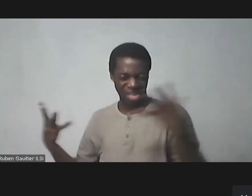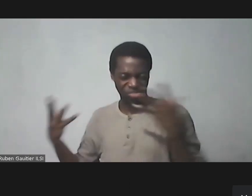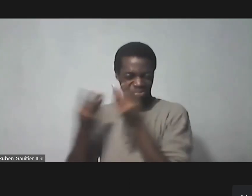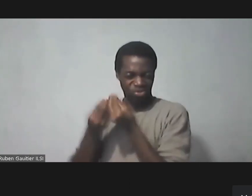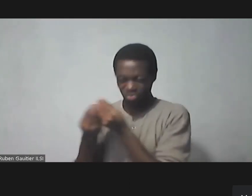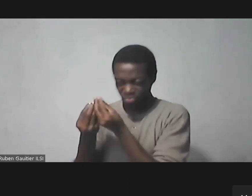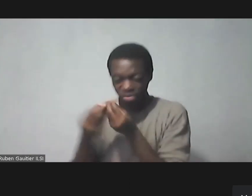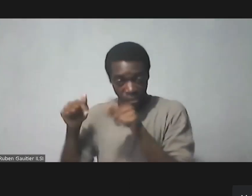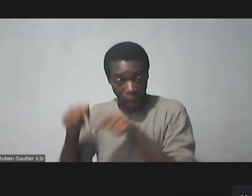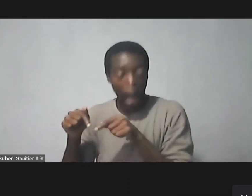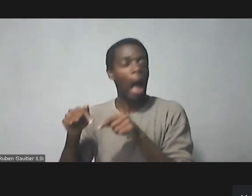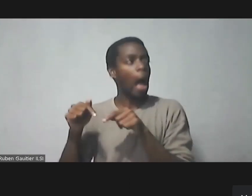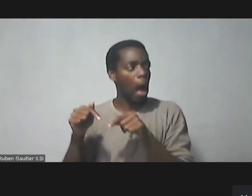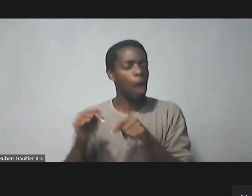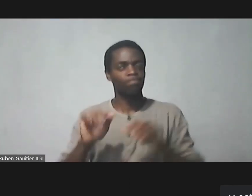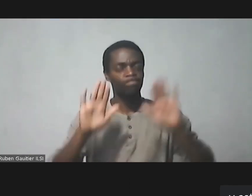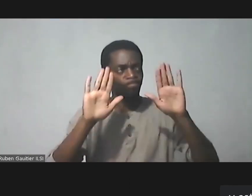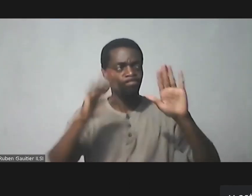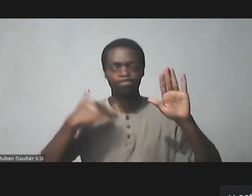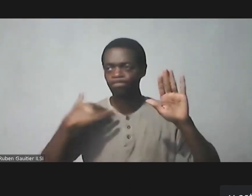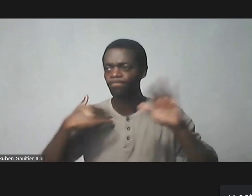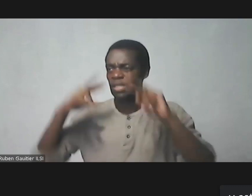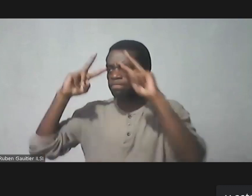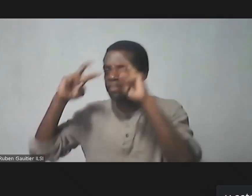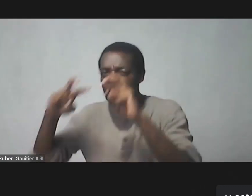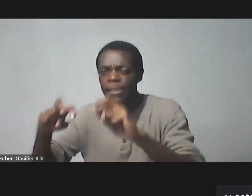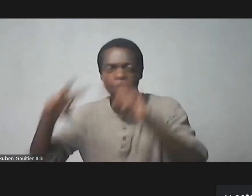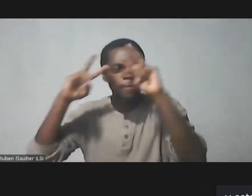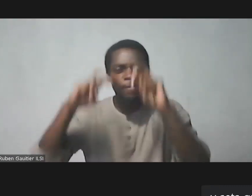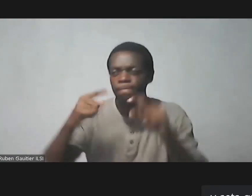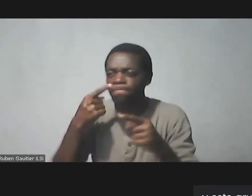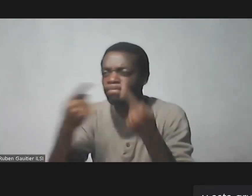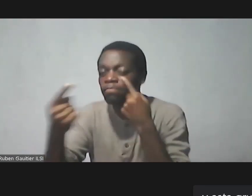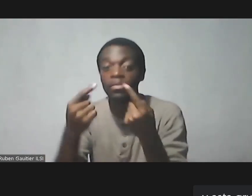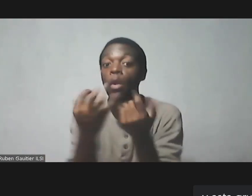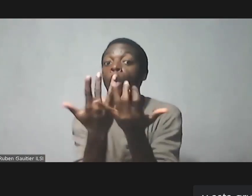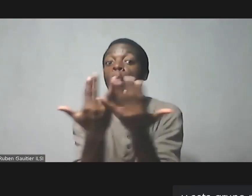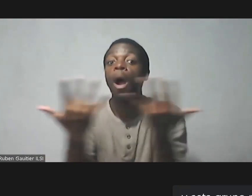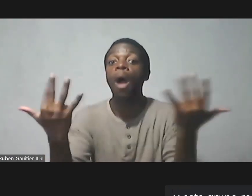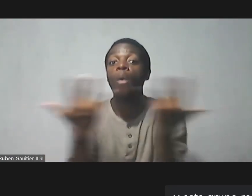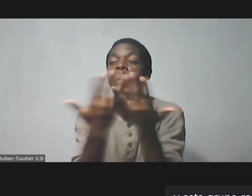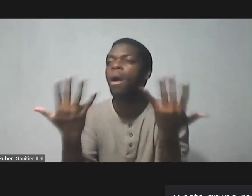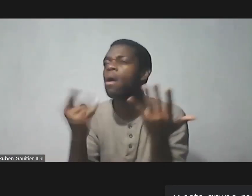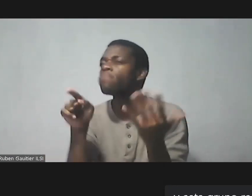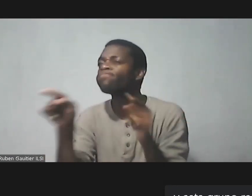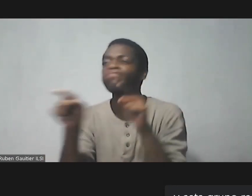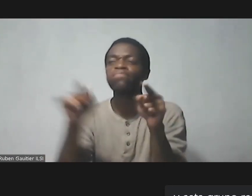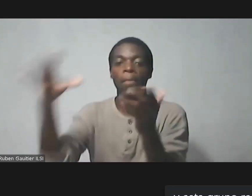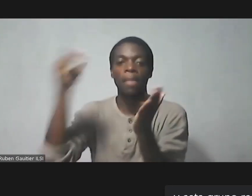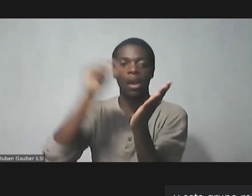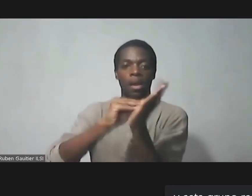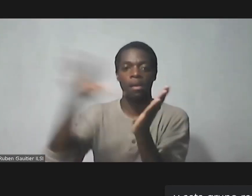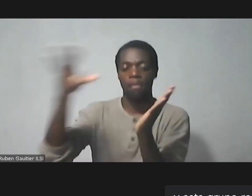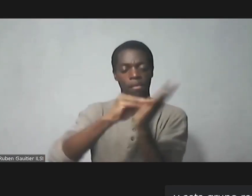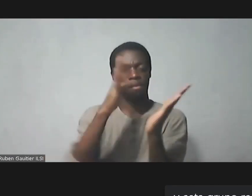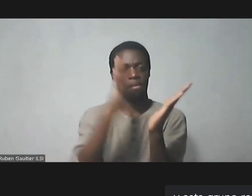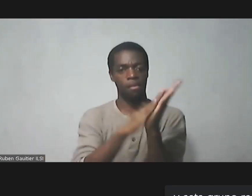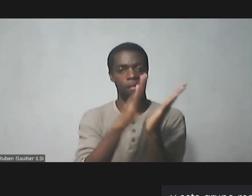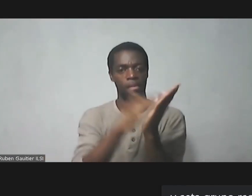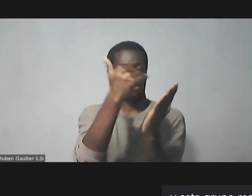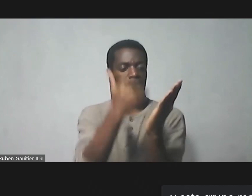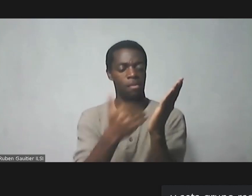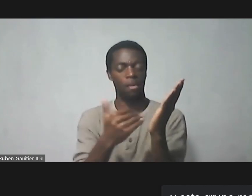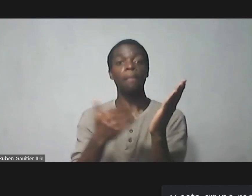un estudio de investigación cualitativa para recopilar información sobre el impacto que